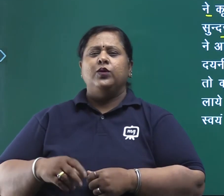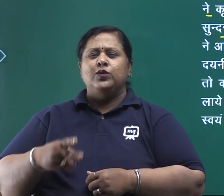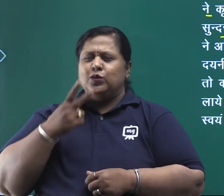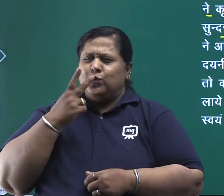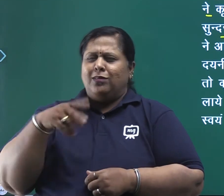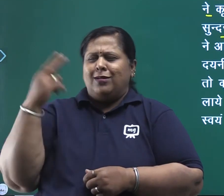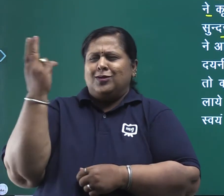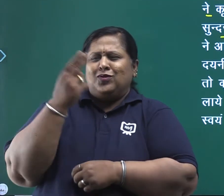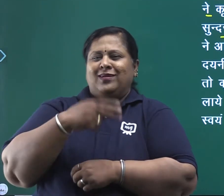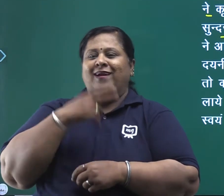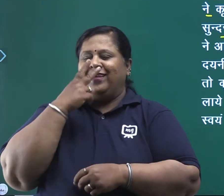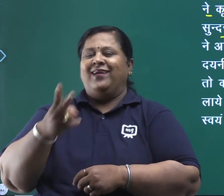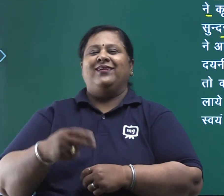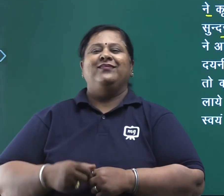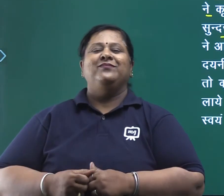सुंदर चित्रण किया है।